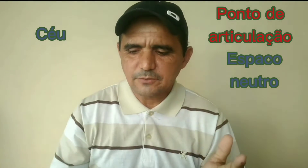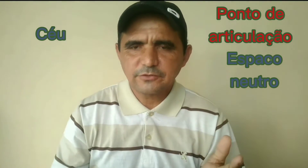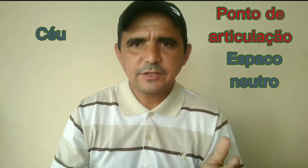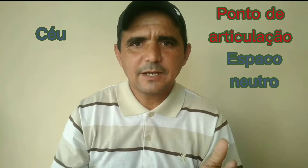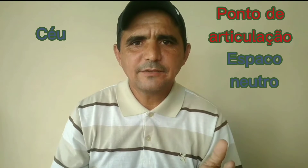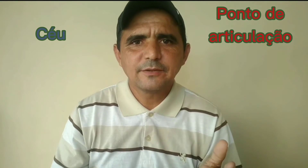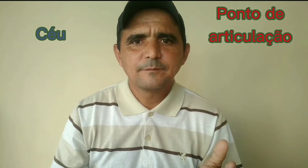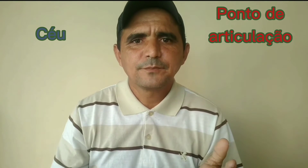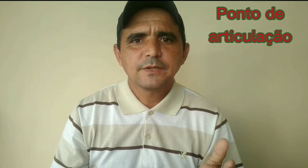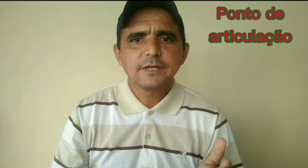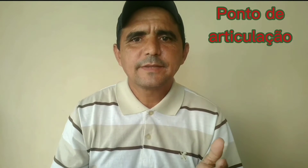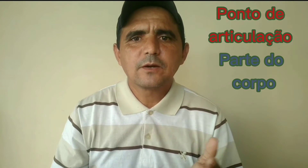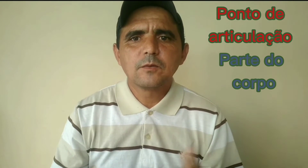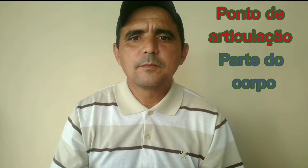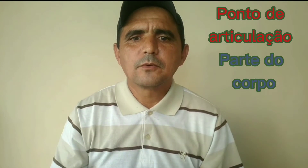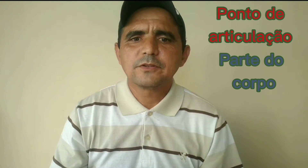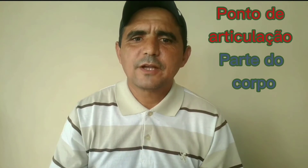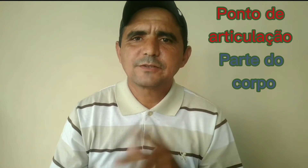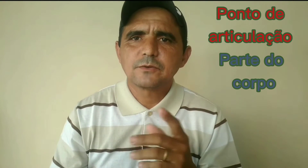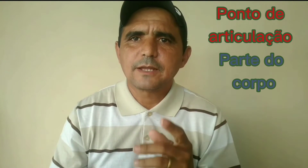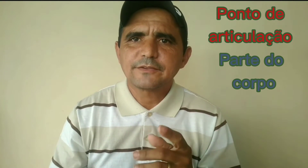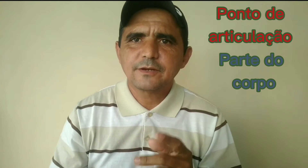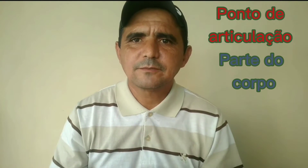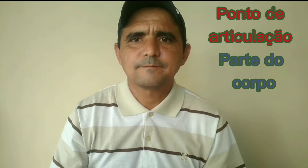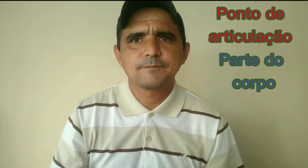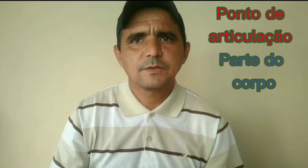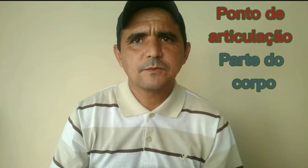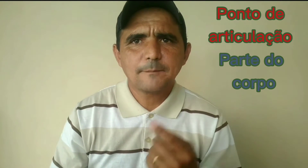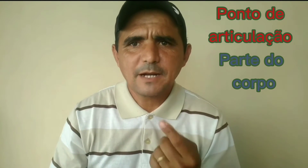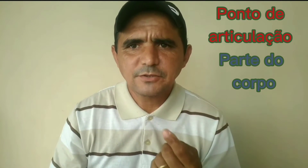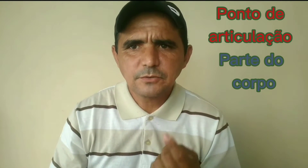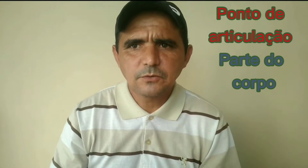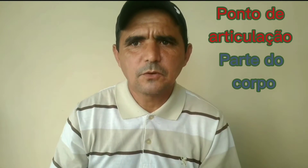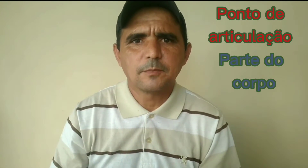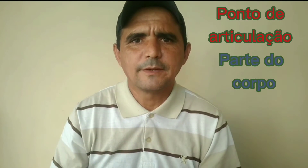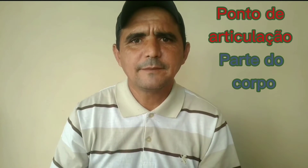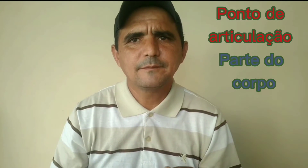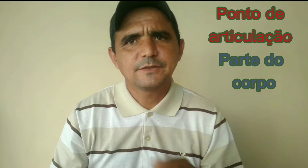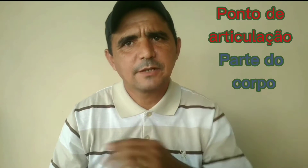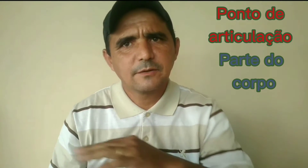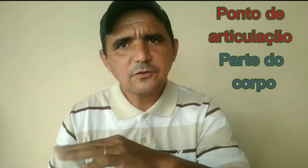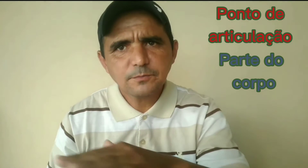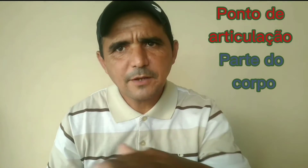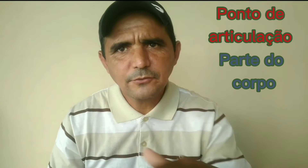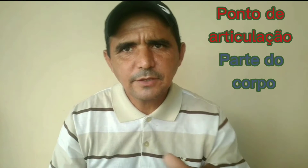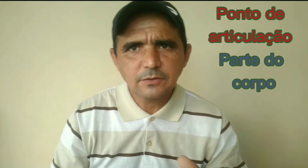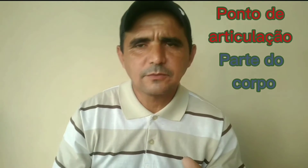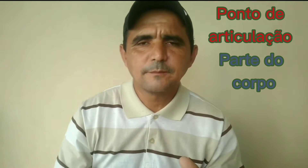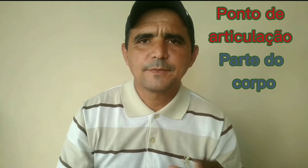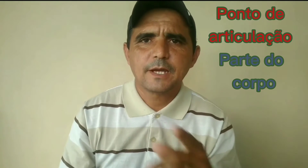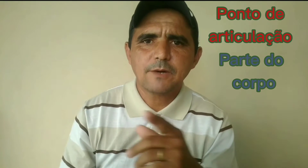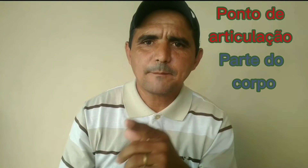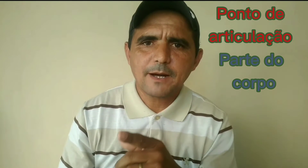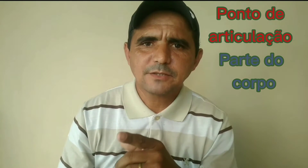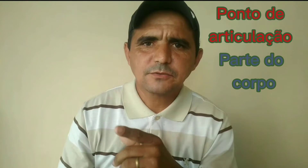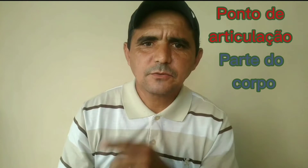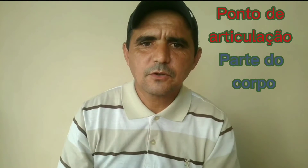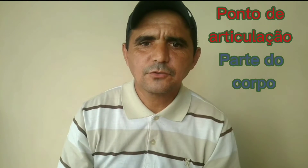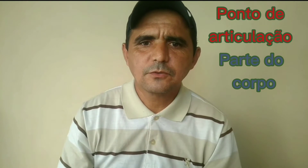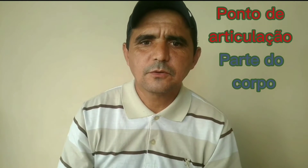alguns sinais que tem como ponto de articulação uma parte do corpo, né? Já não é o espaço neutro, é uma parte do nosso